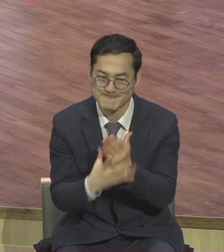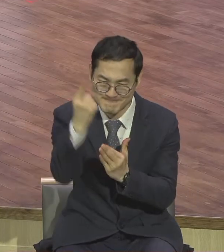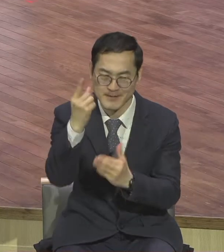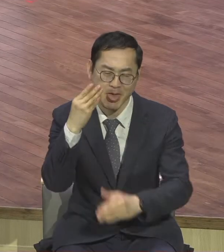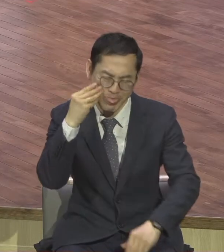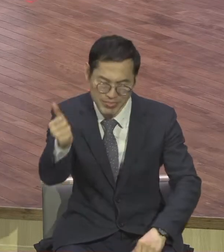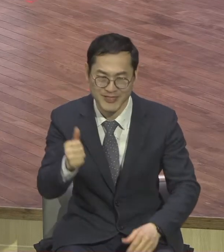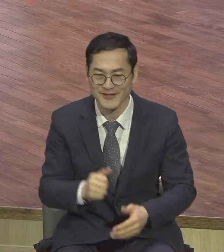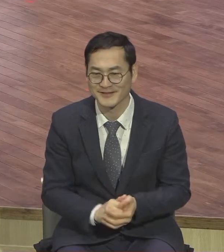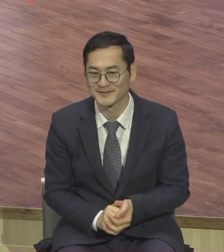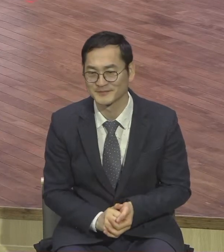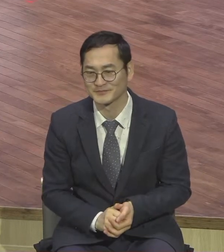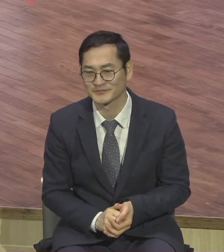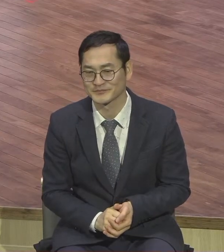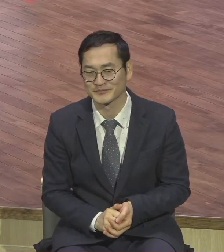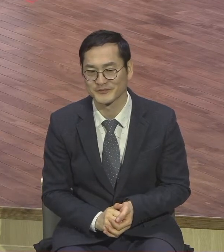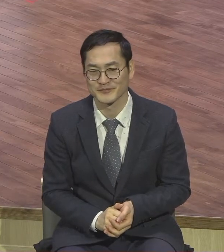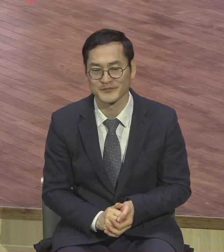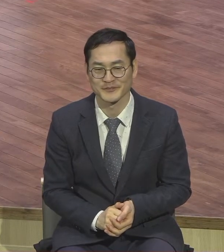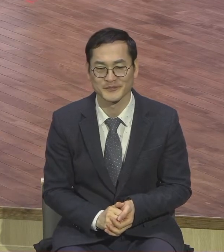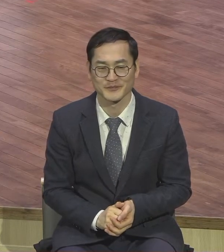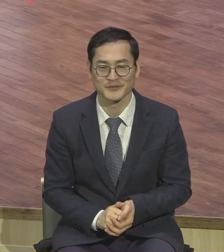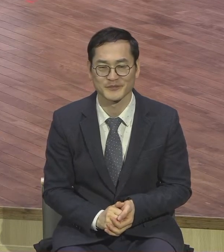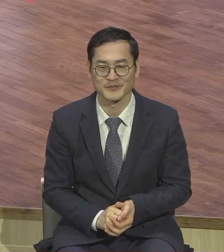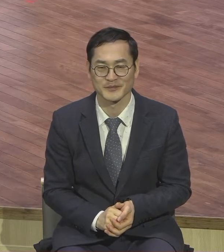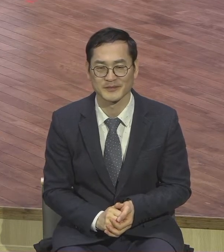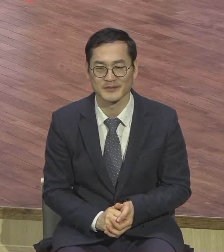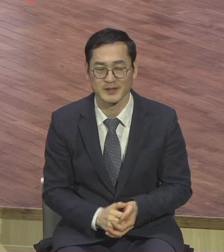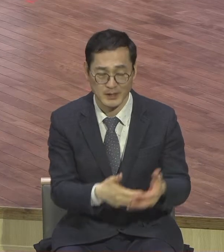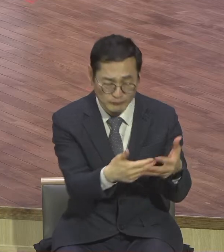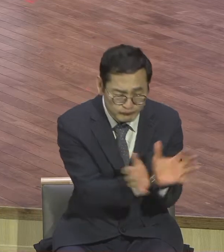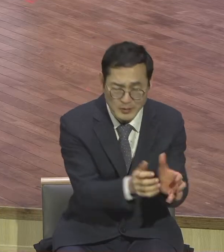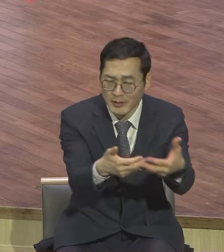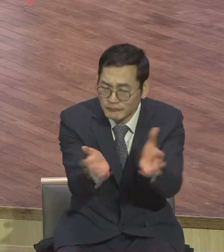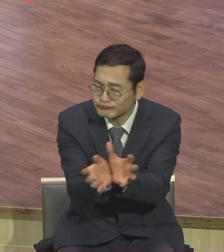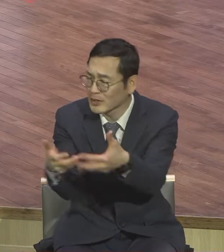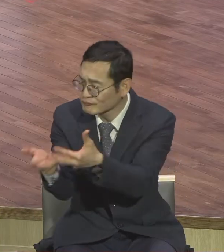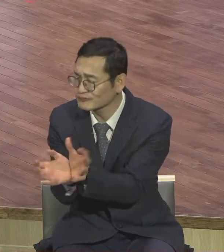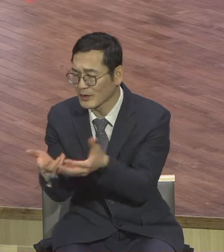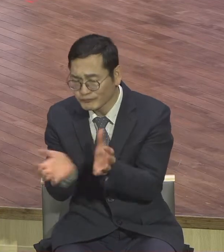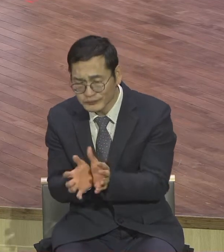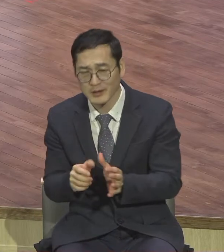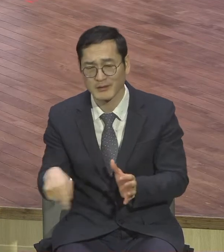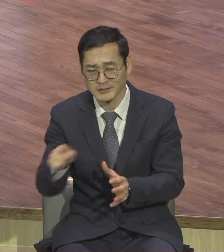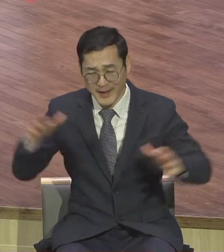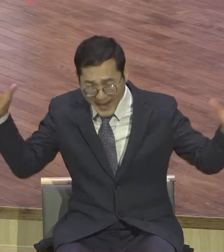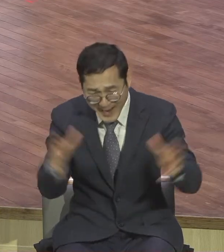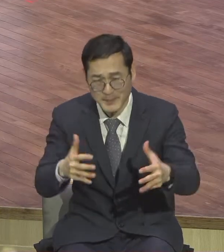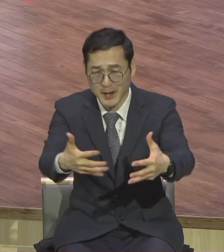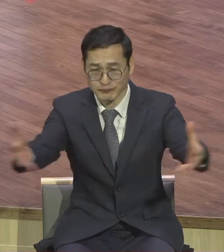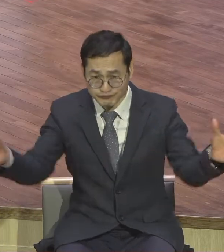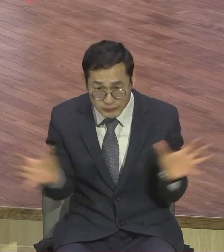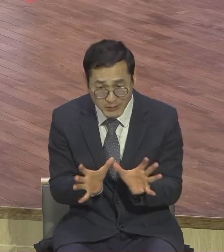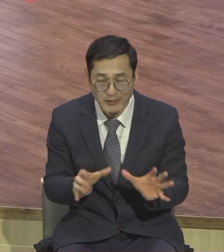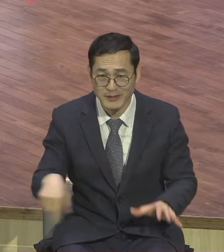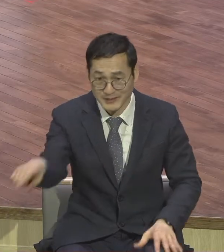각 기관 모든 전 부서들이 보면 모든 구역을 딱 보면 하나예요